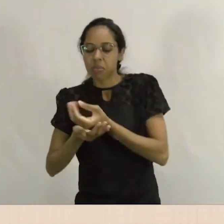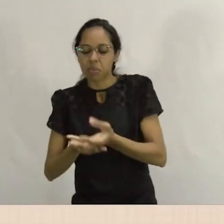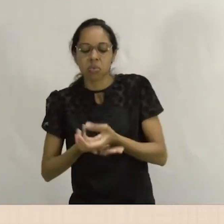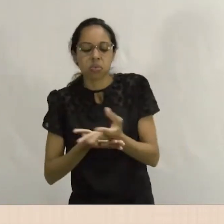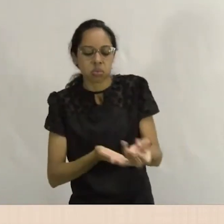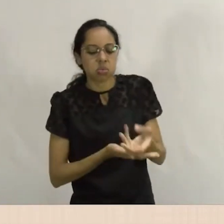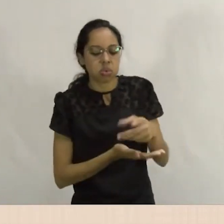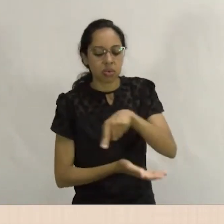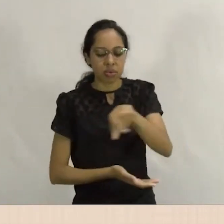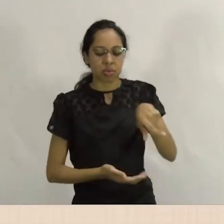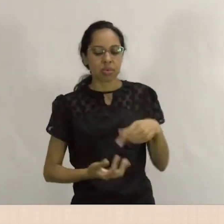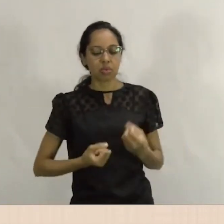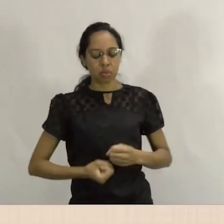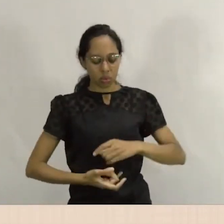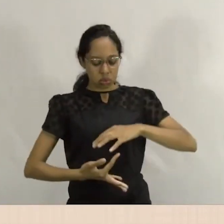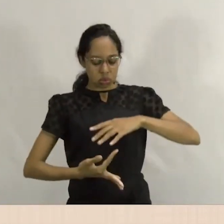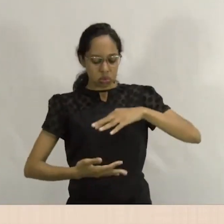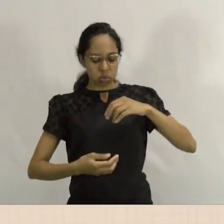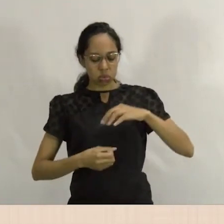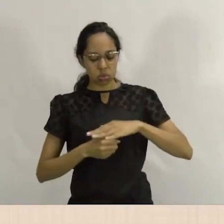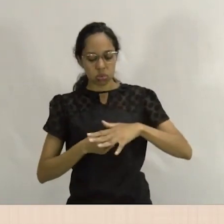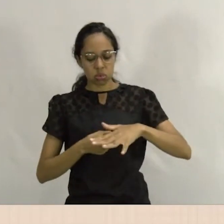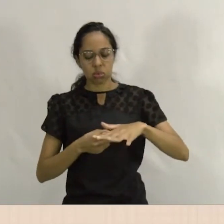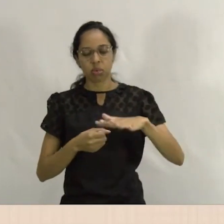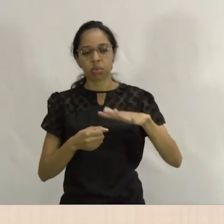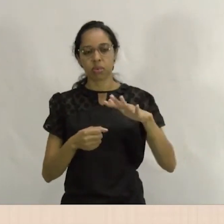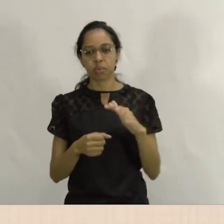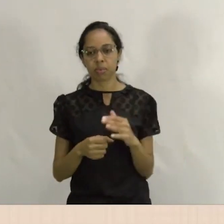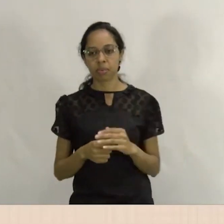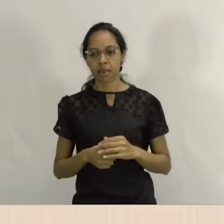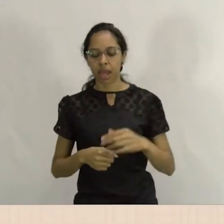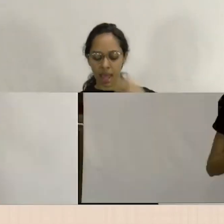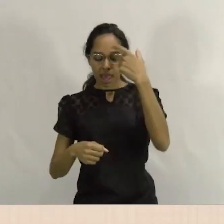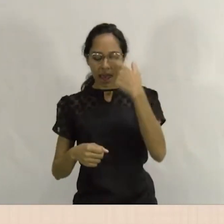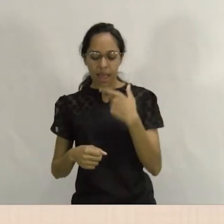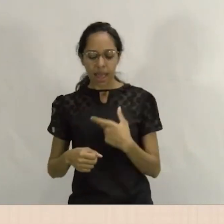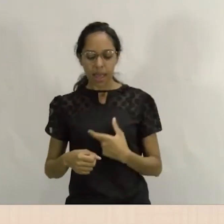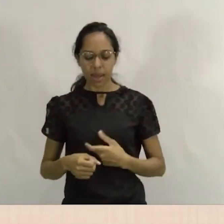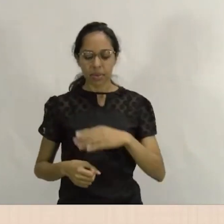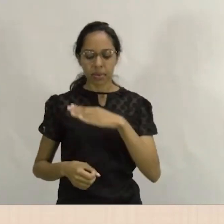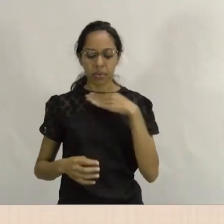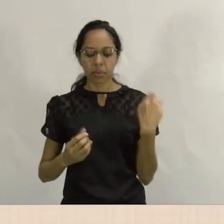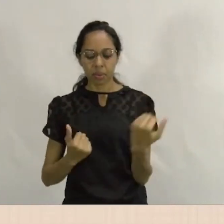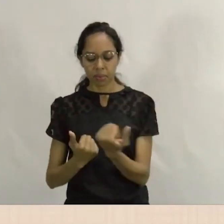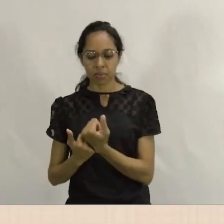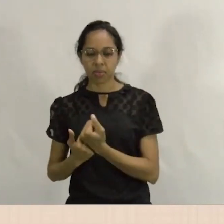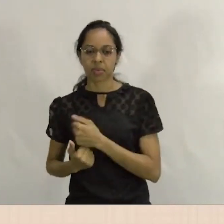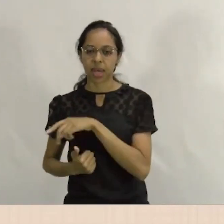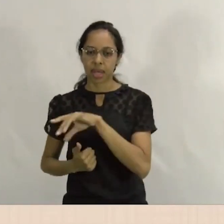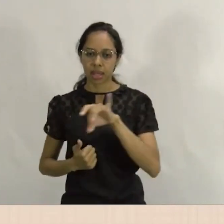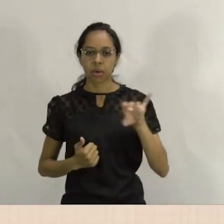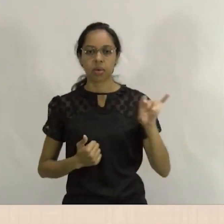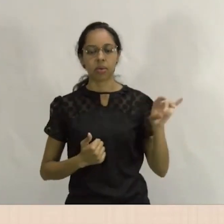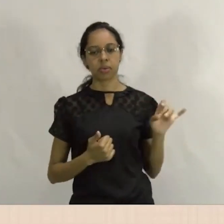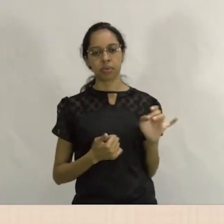pastor da vida pelas ovelhas. Aí esse irmão me mandou